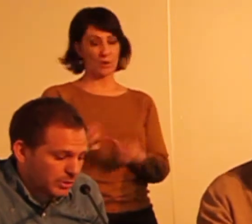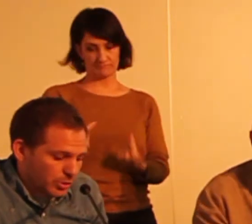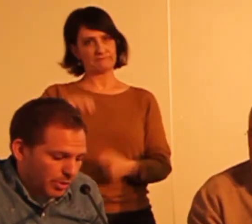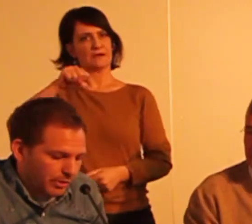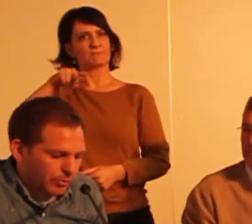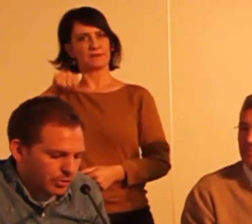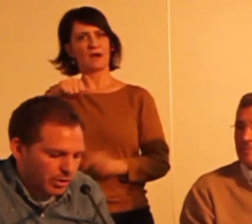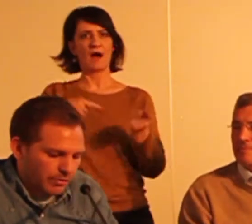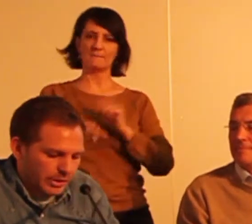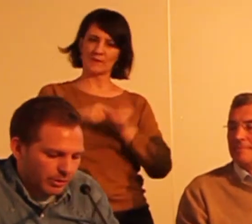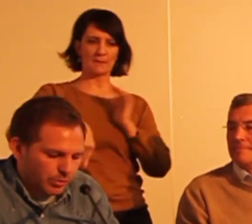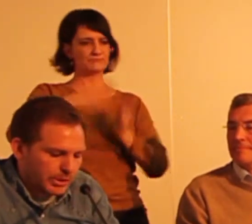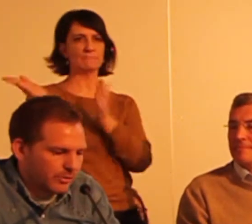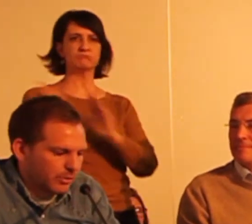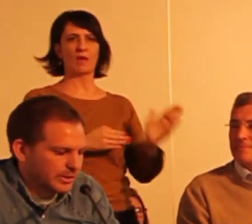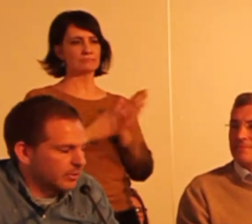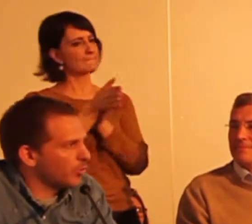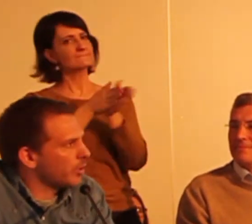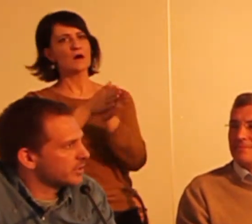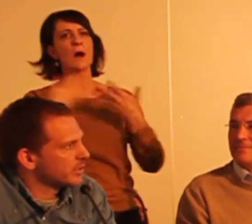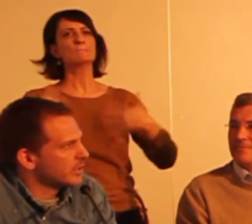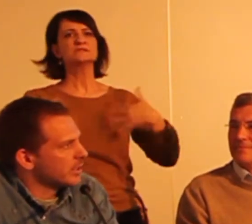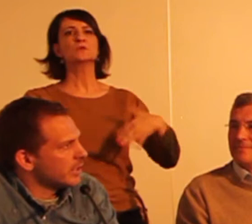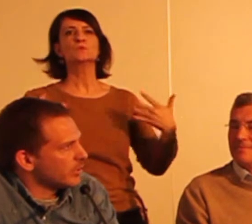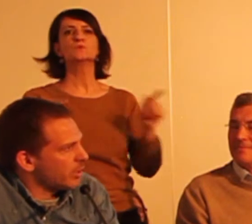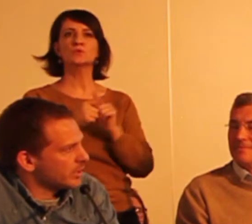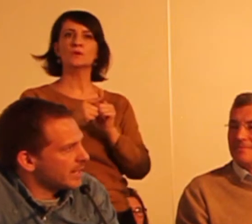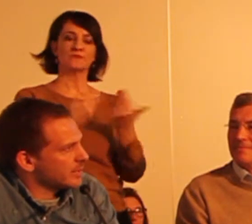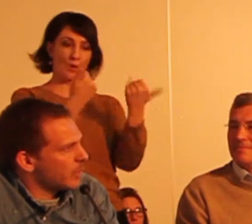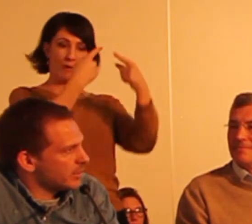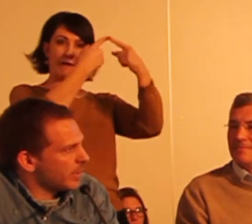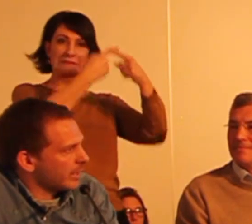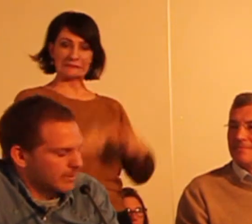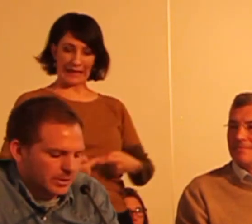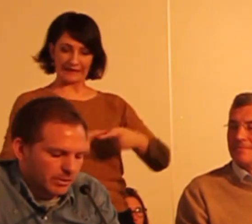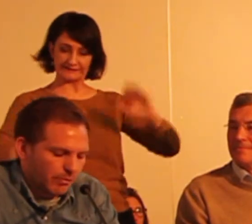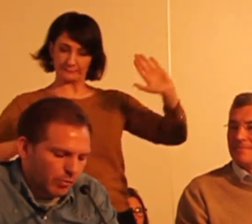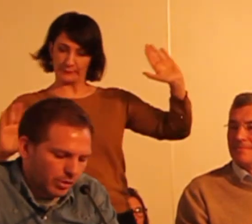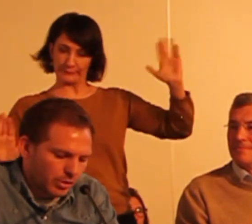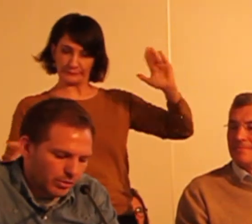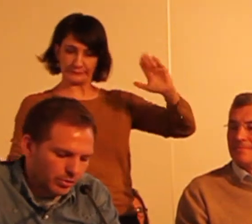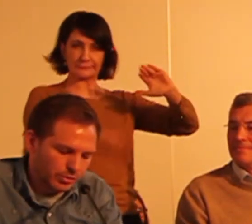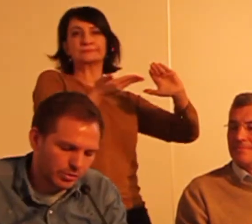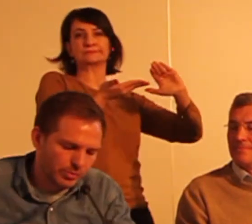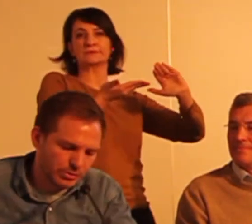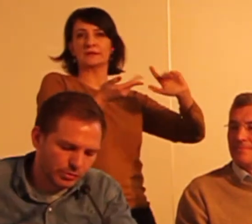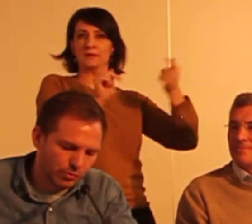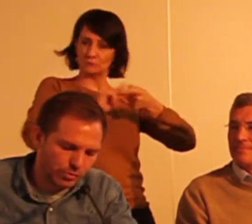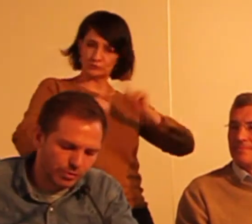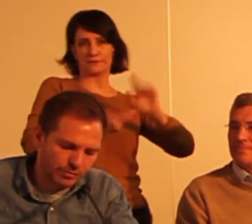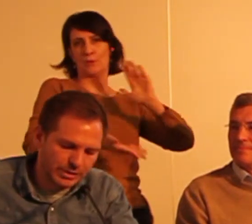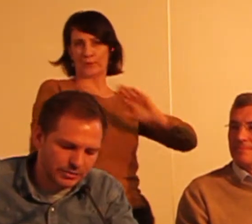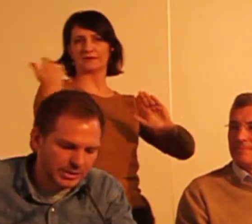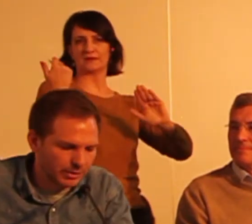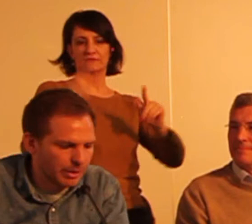een ambitieus plan naar voren schuiven en daar ook de middelen tegenover zetten om de wachtlijsten weg te werken voor